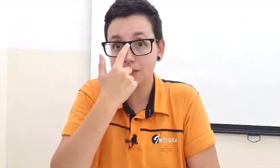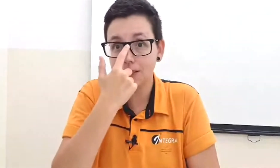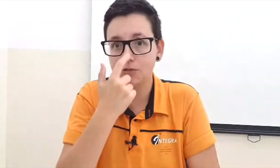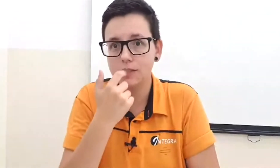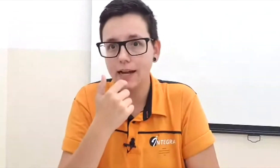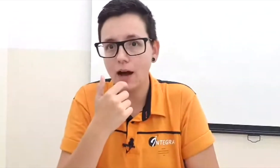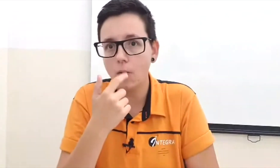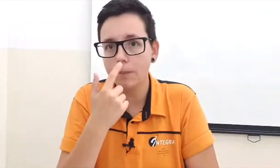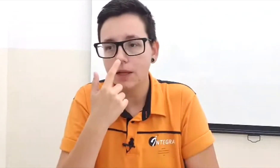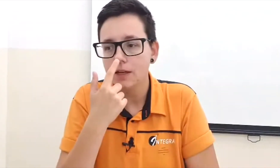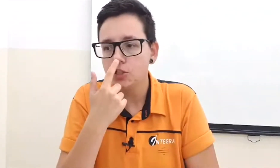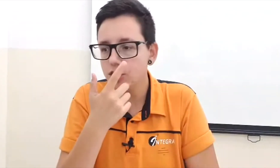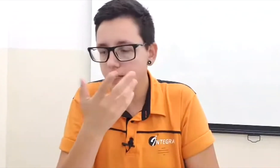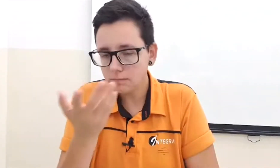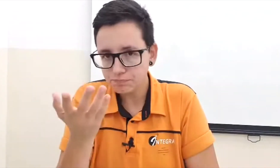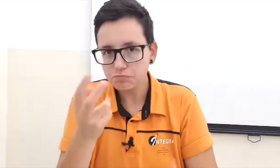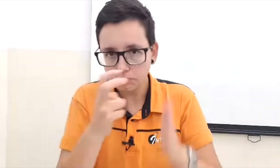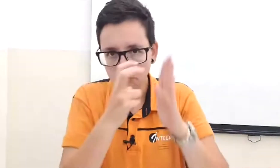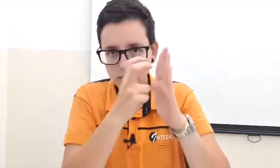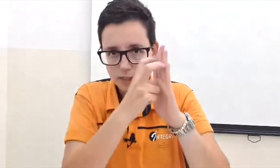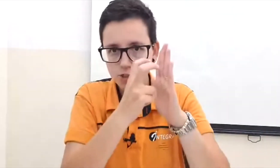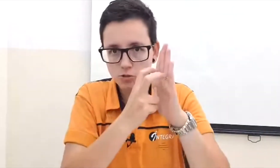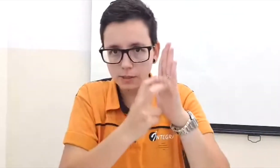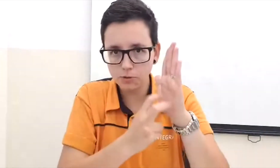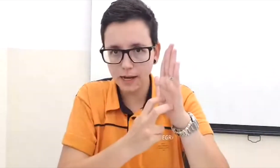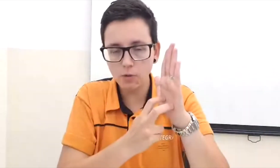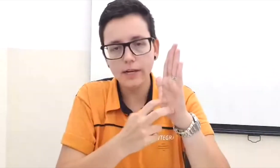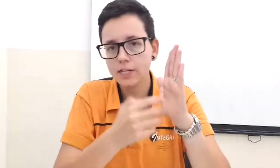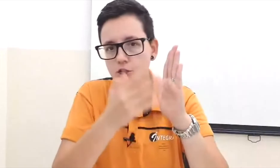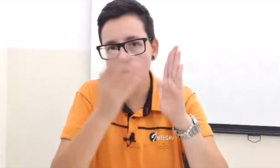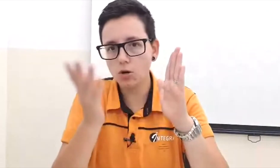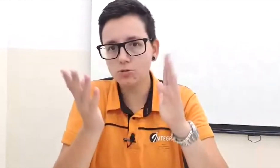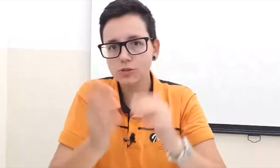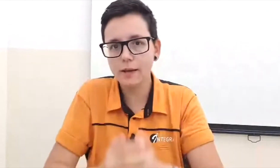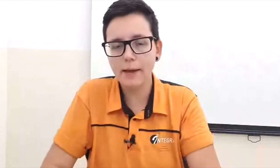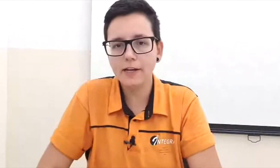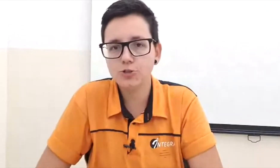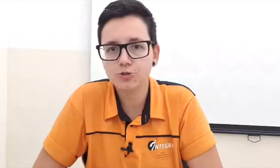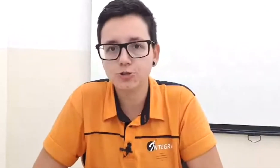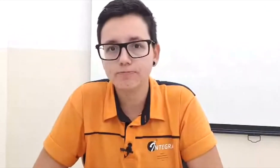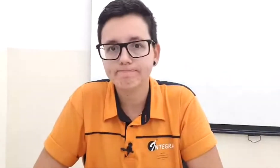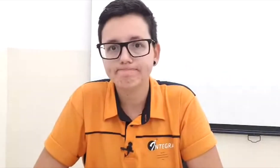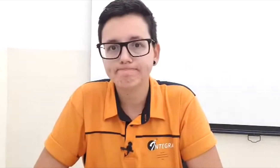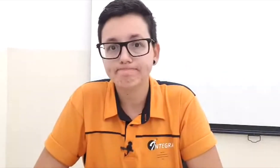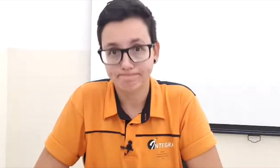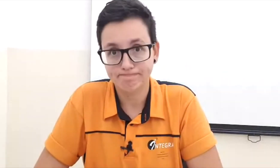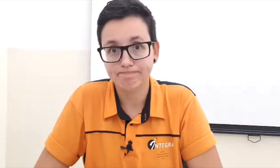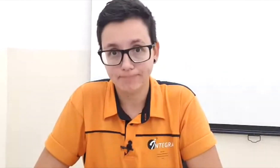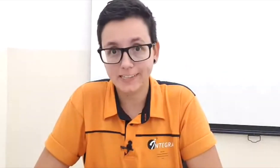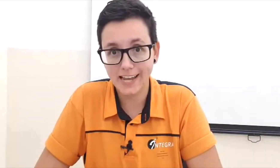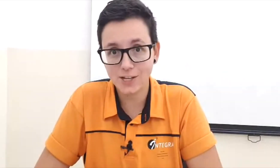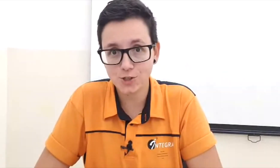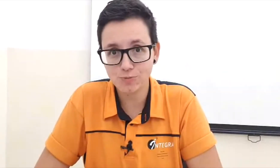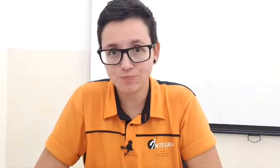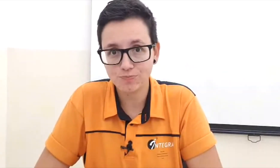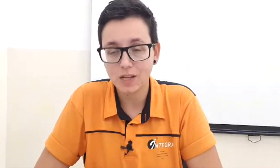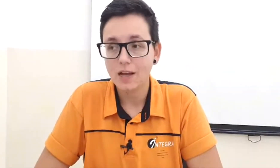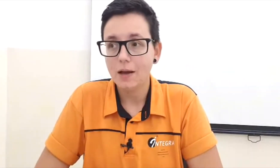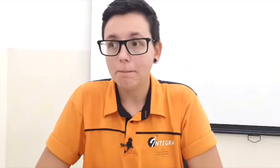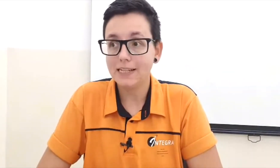ser o sinal de anticoncepcional e de outros remédios. Entende? Mas